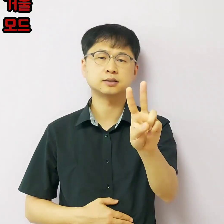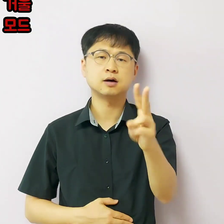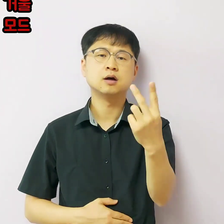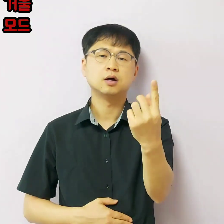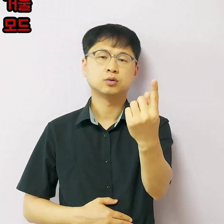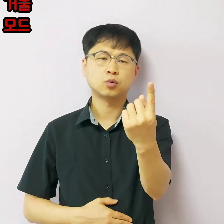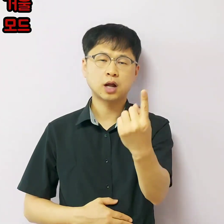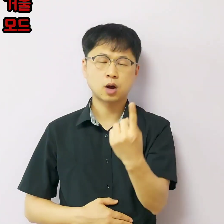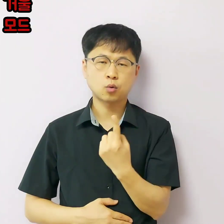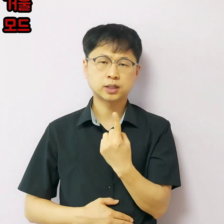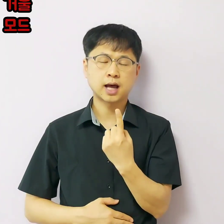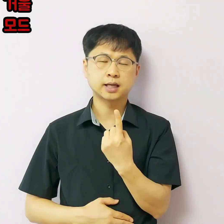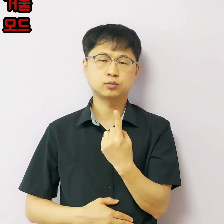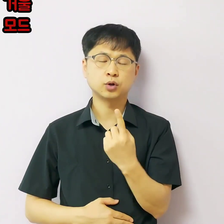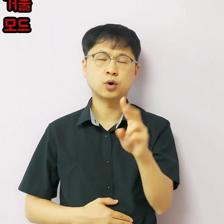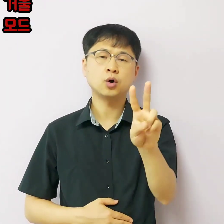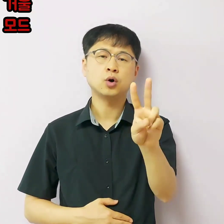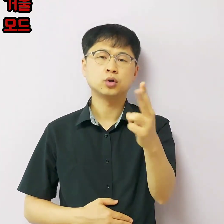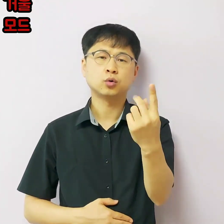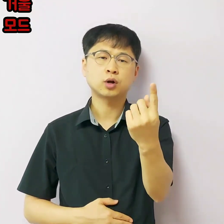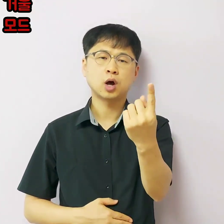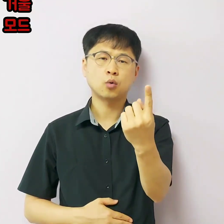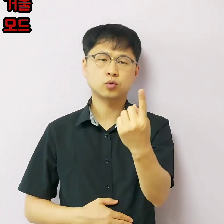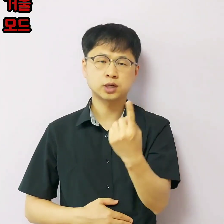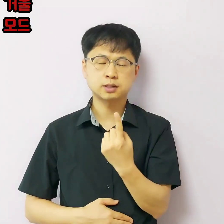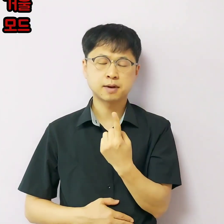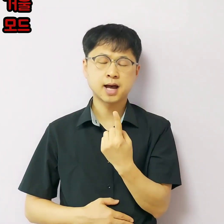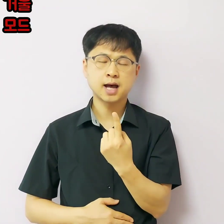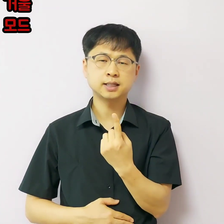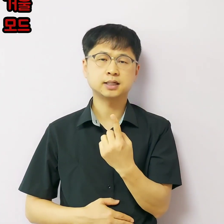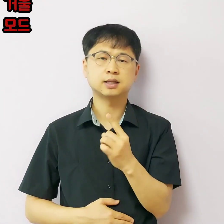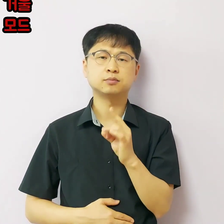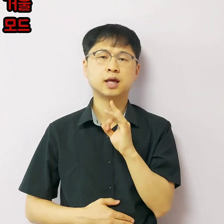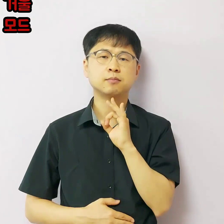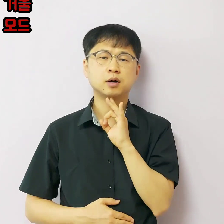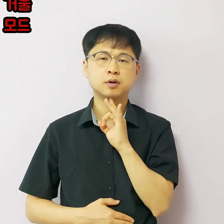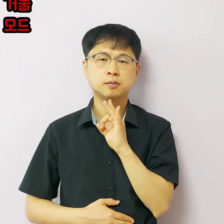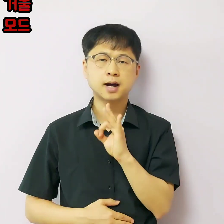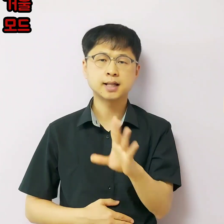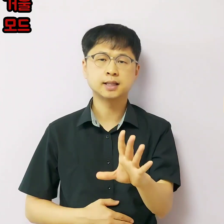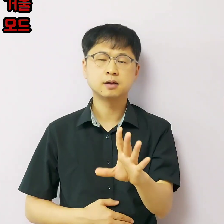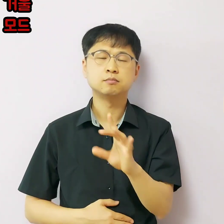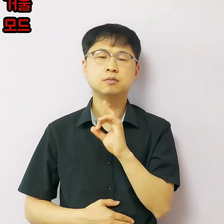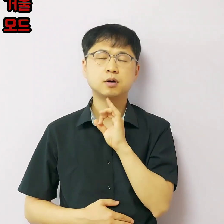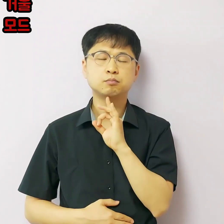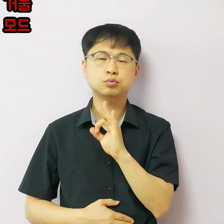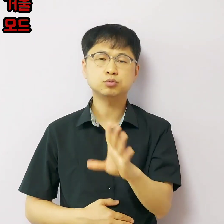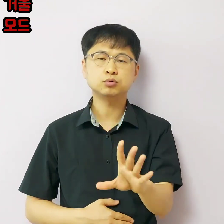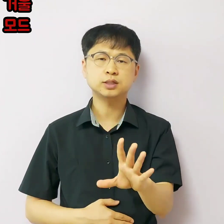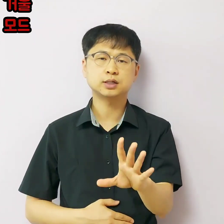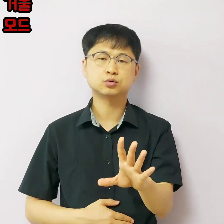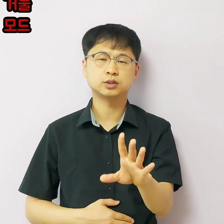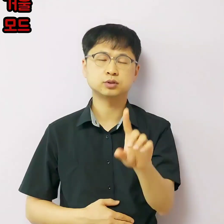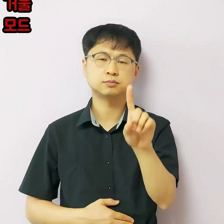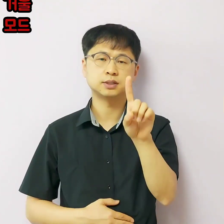그래서 돌아오다 이고요. 돌아오기만이기 때문에 뭐뭐만, 뭐뭐뿐이라는 수어